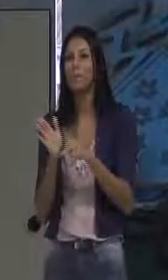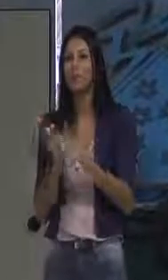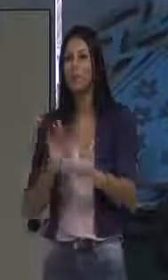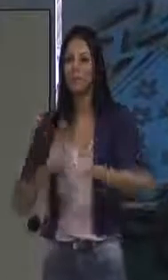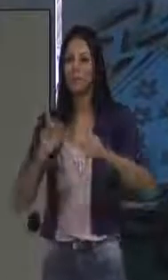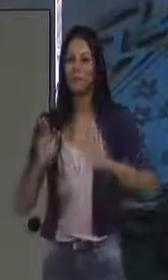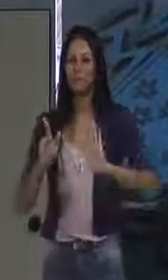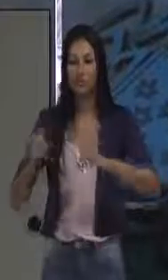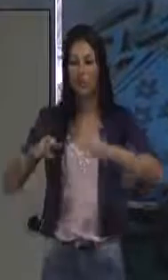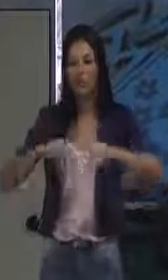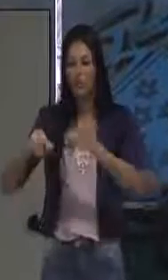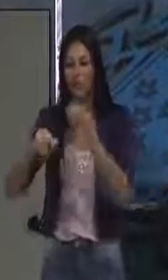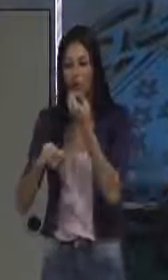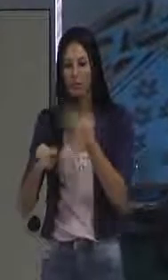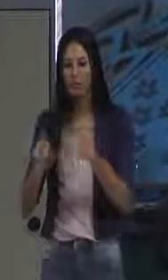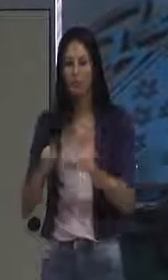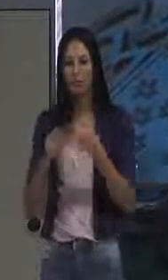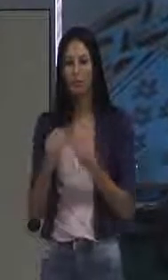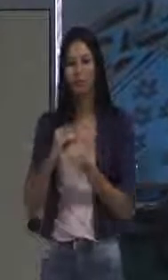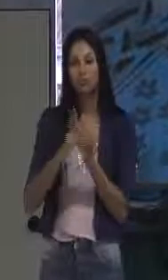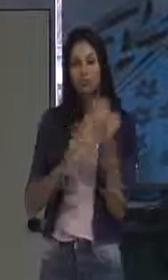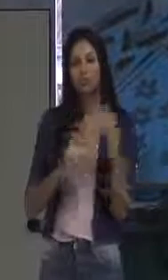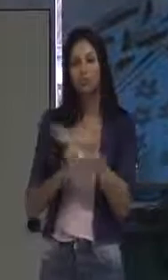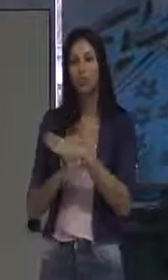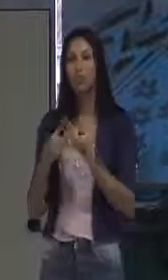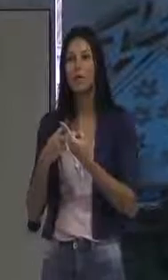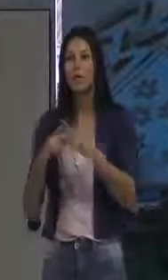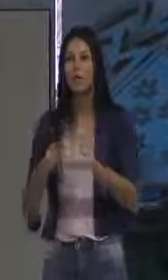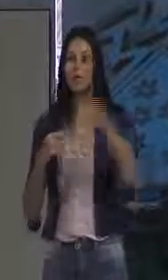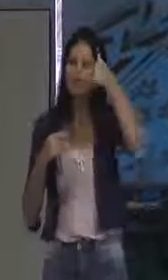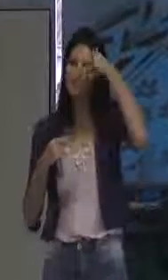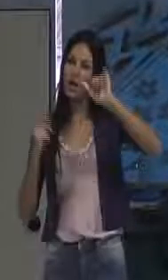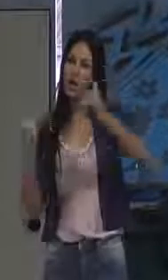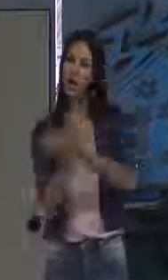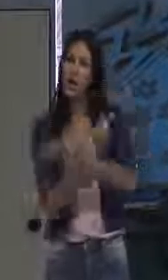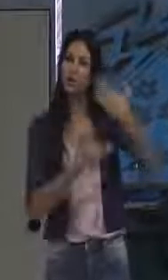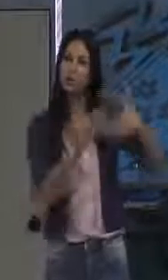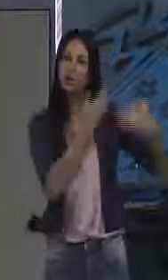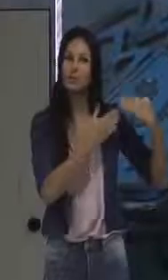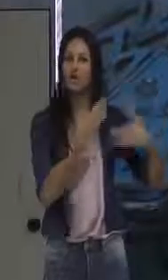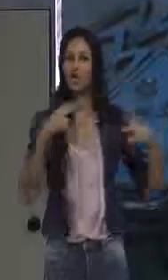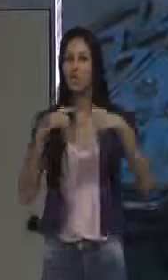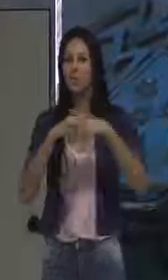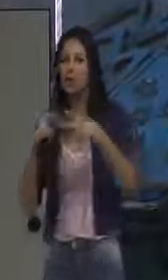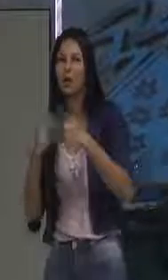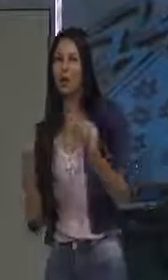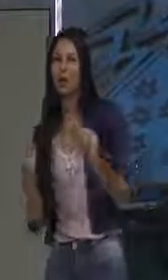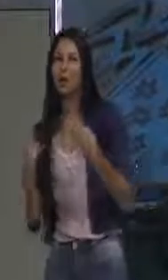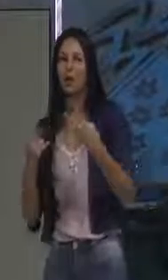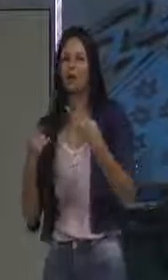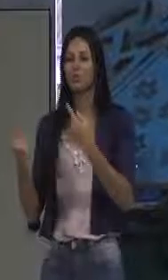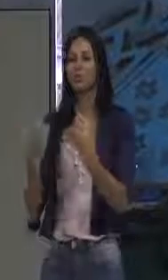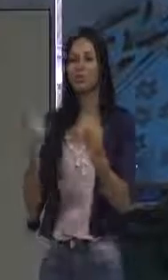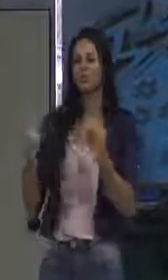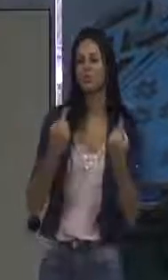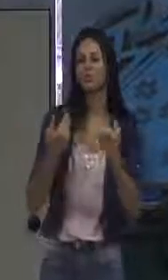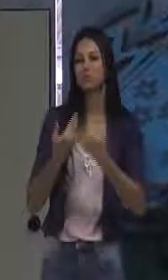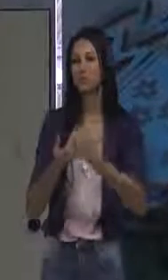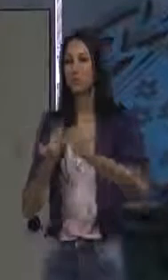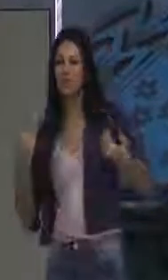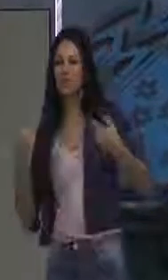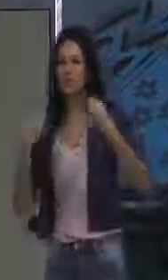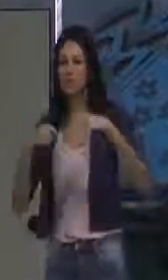surgir um movimento associativista. Nós não podemos cometer os erros do passado, de ficar brigando, cada um na sua ilha, um inimigo do outro,